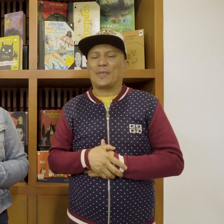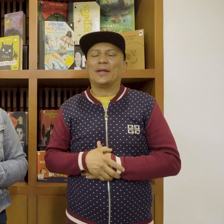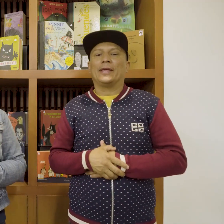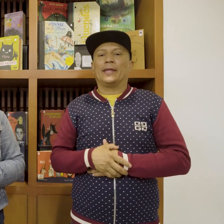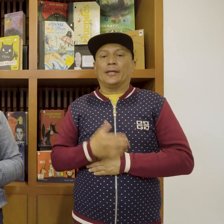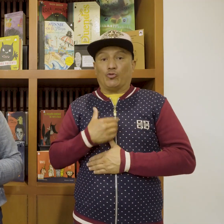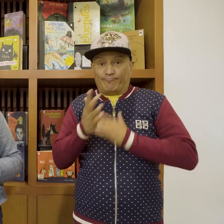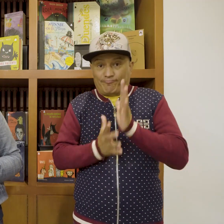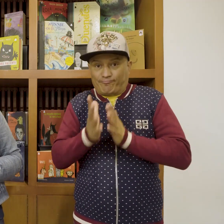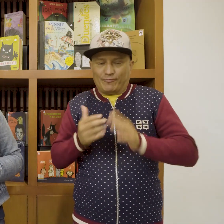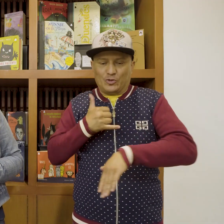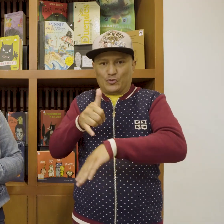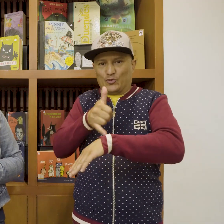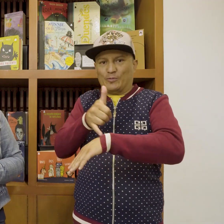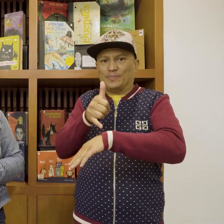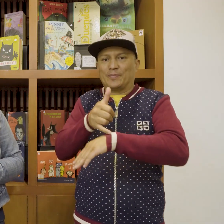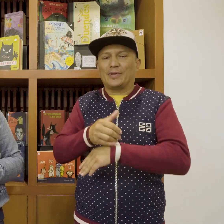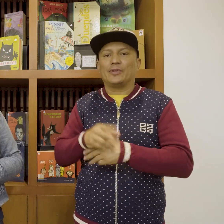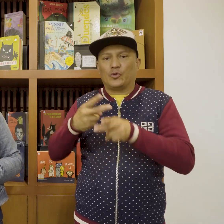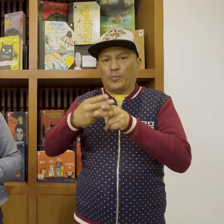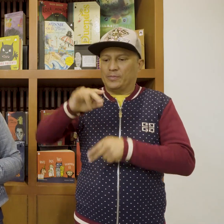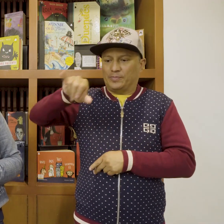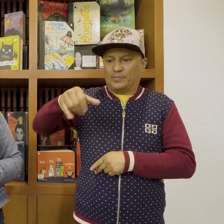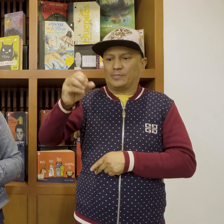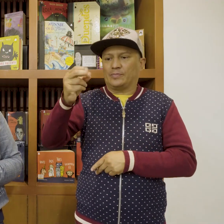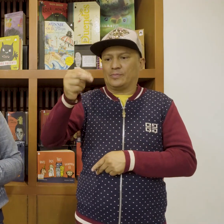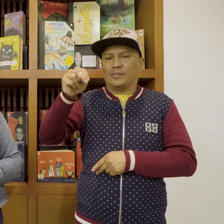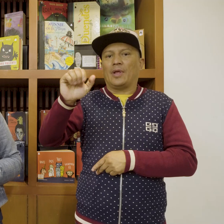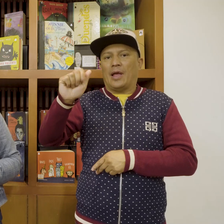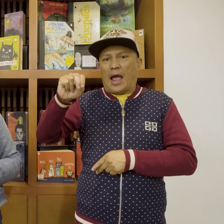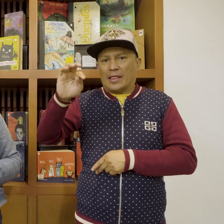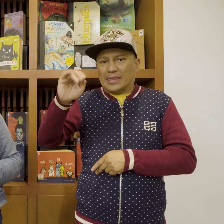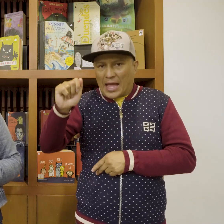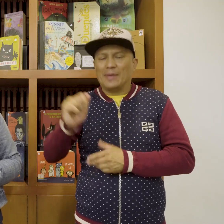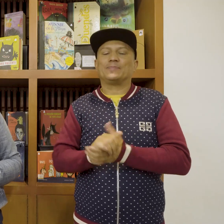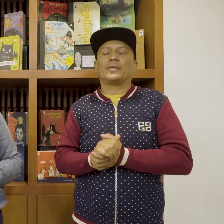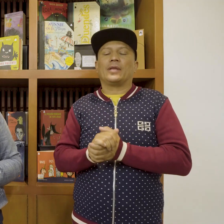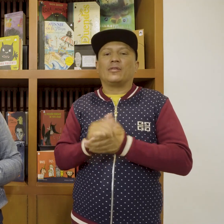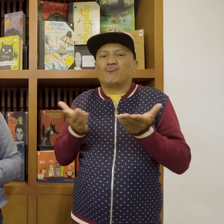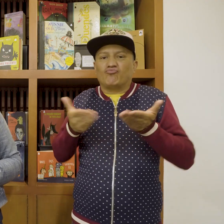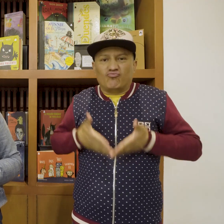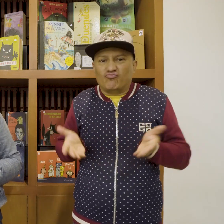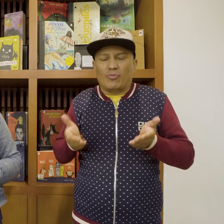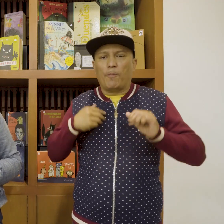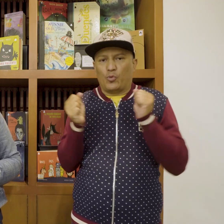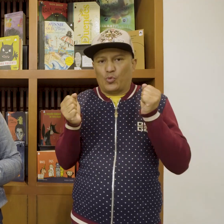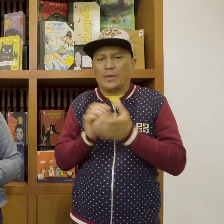Mucho gusto. Mi seña es esta. Mi nombre es Jonathan, nací